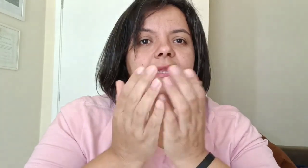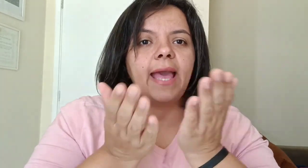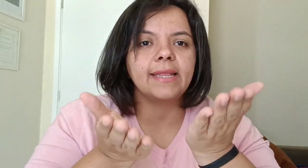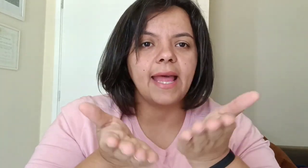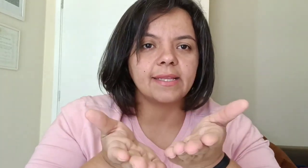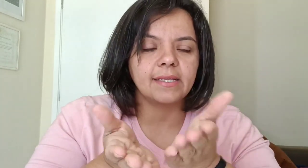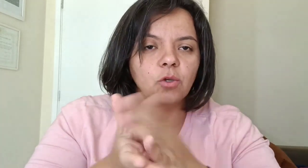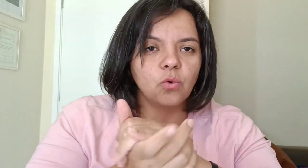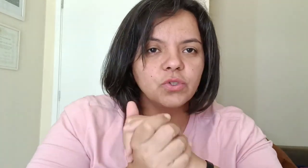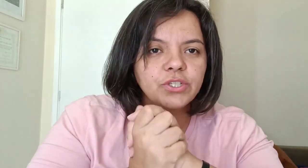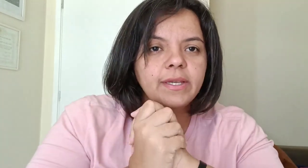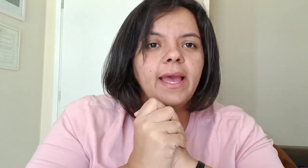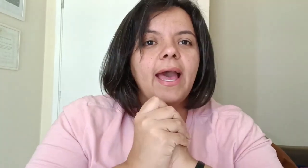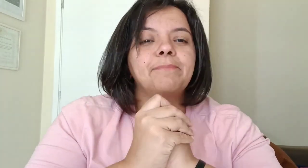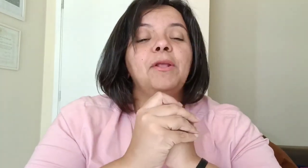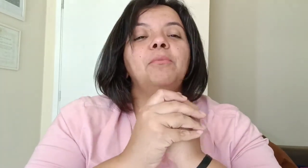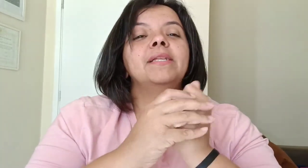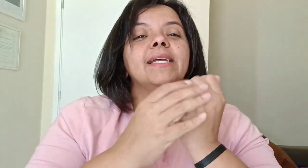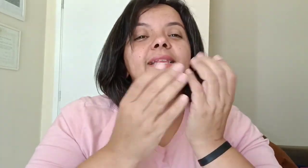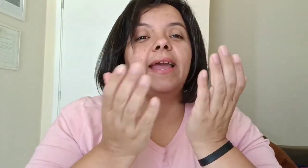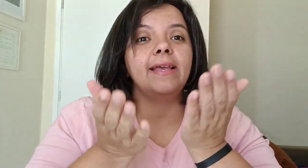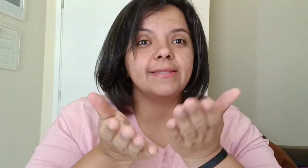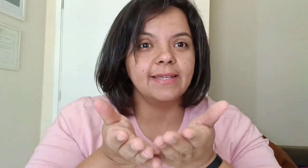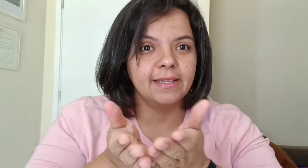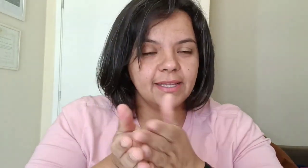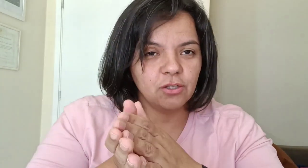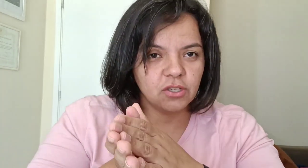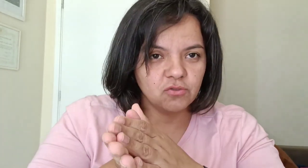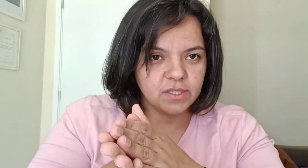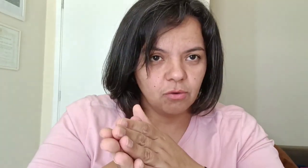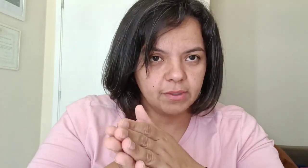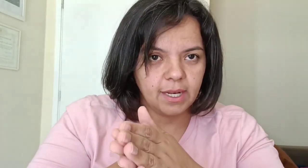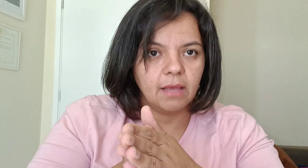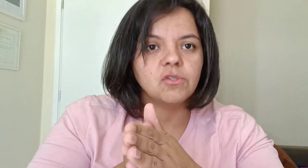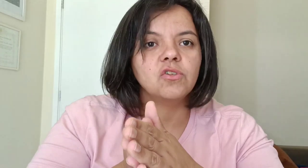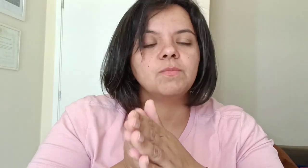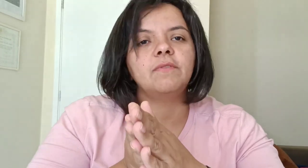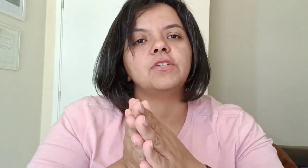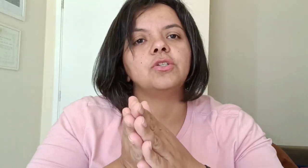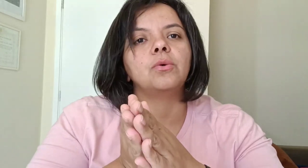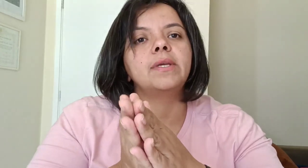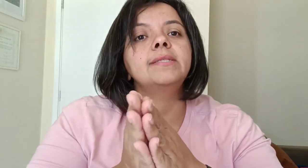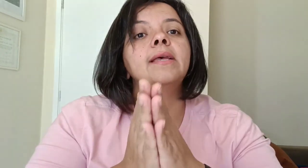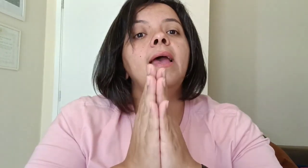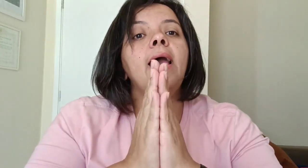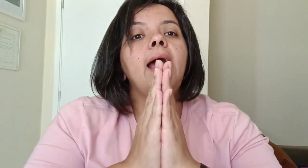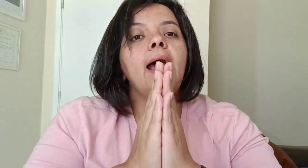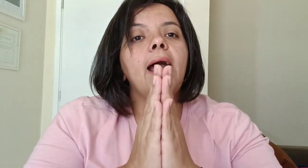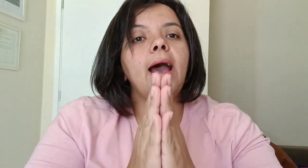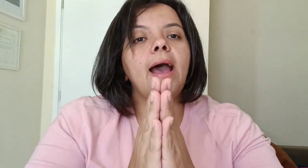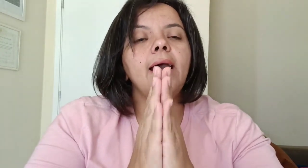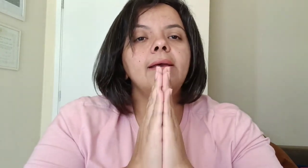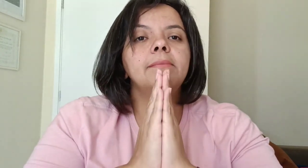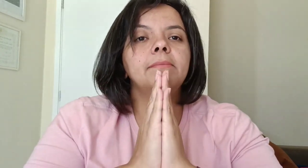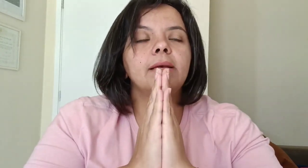até a data de hoje, pelo menos até esse ano em que nós nos encontramos, 2022,